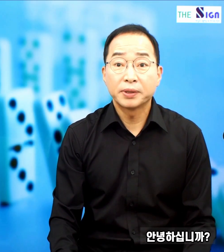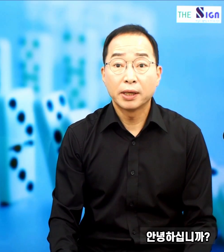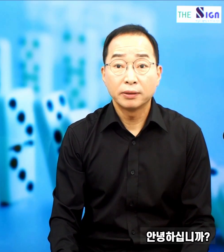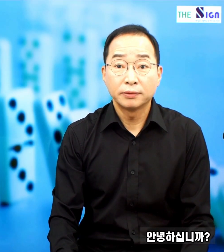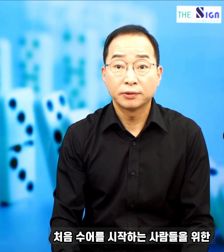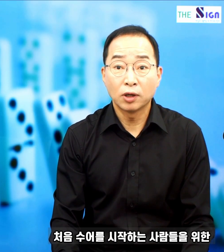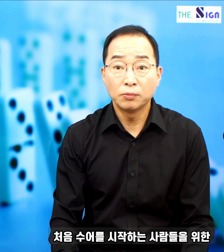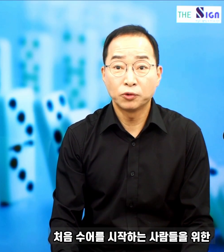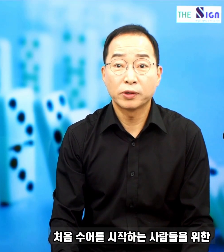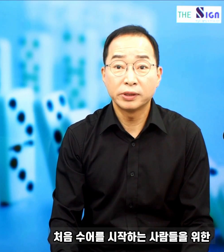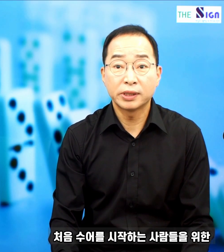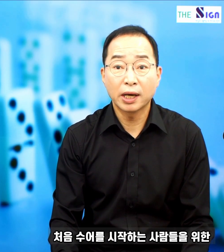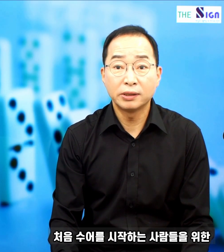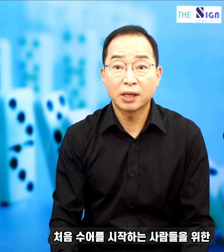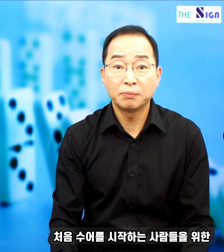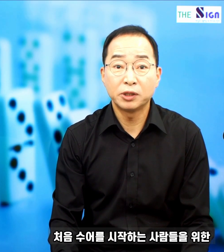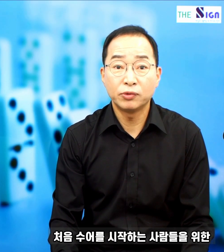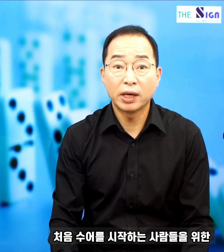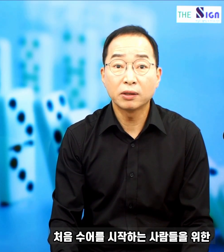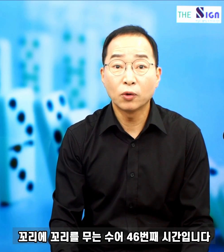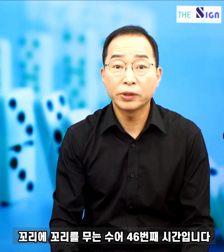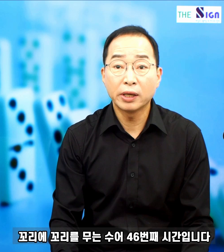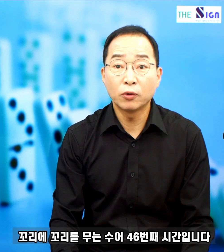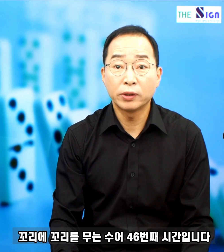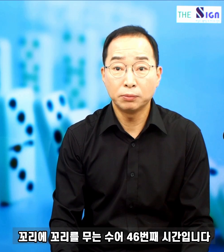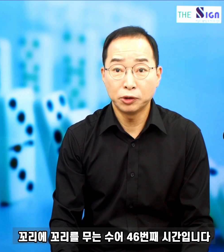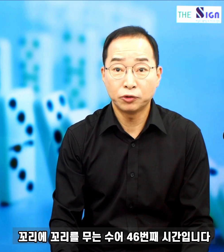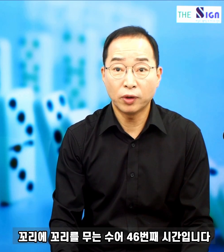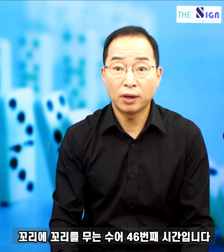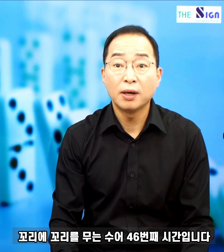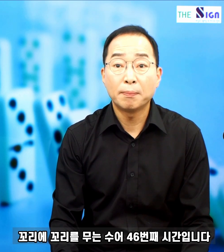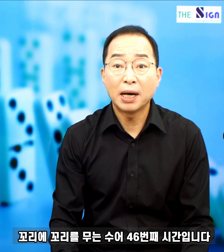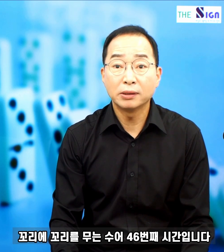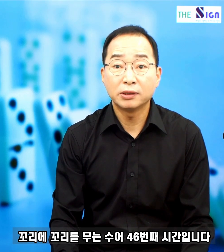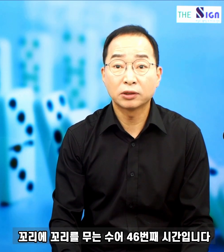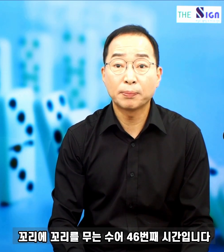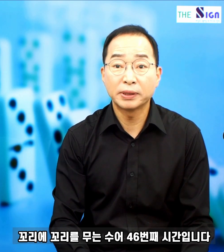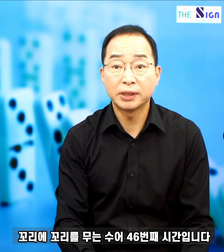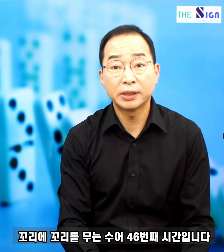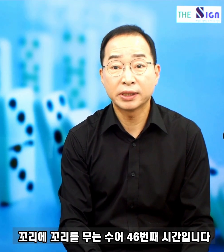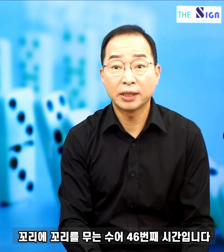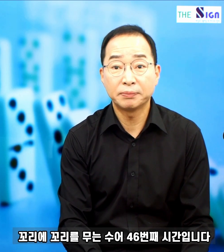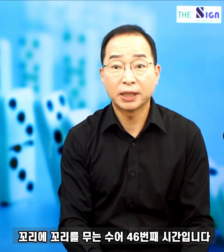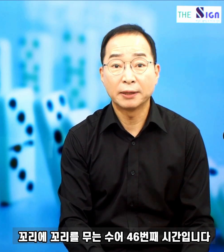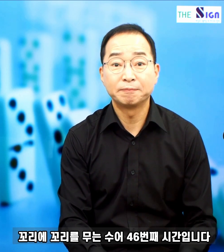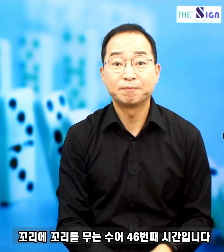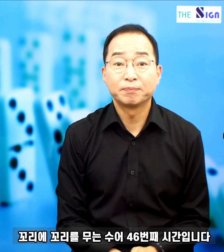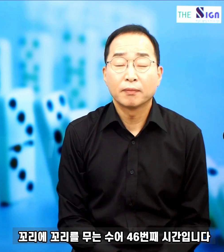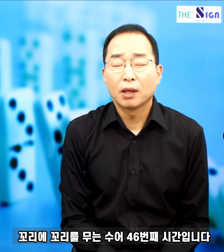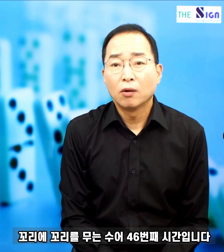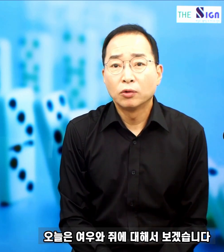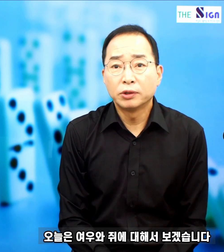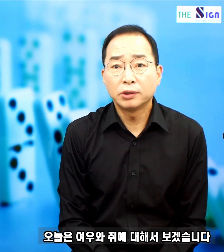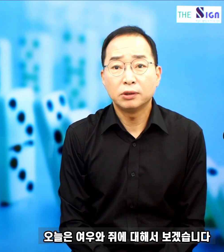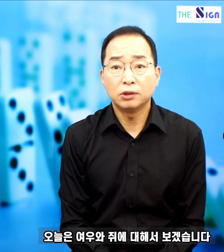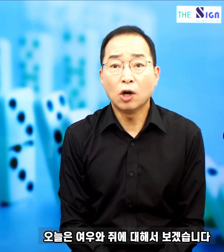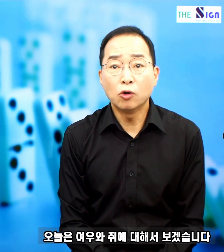안녕하십니까. 처음 수어를 시작하는 사람들을 위한 꼬리에 꼬리를 무는 수어 46번째 시간입니다. 오늘은